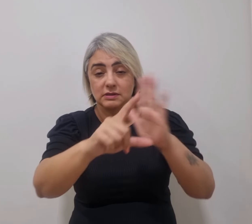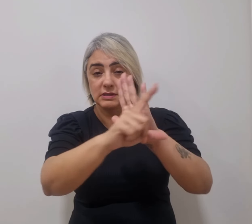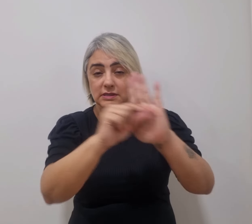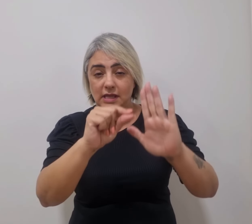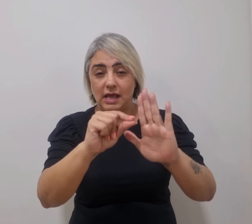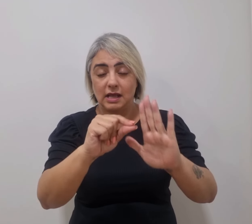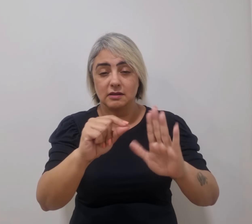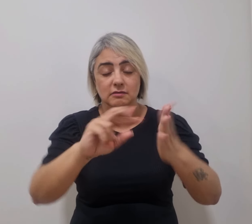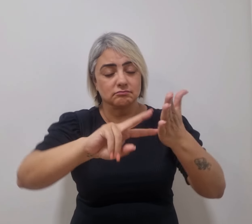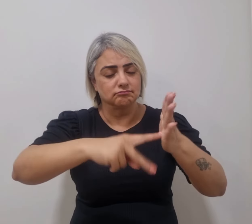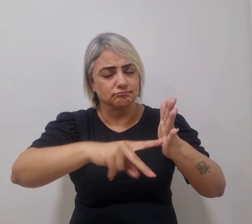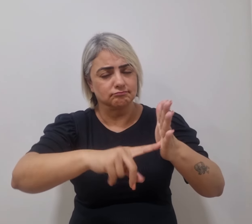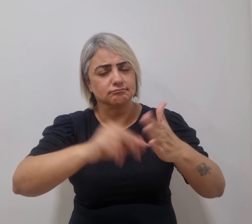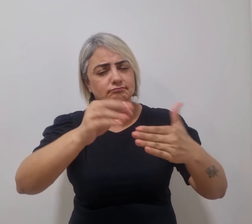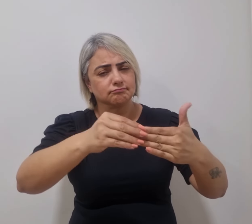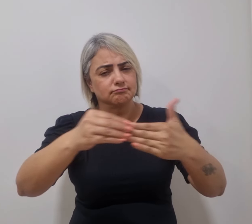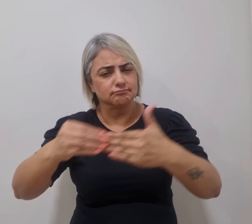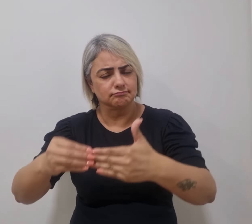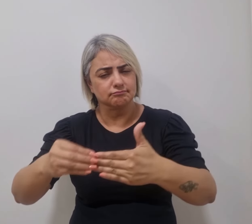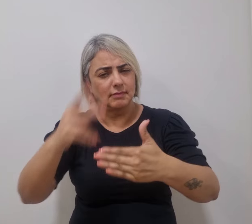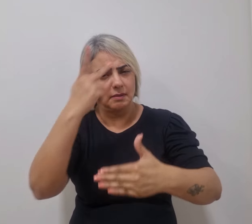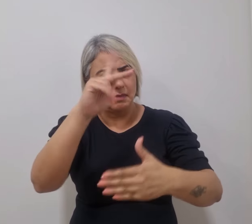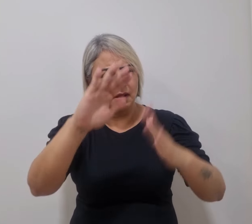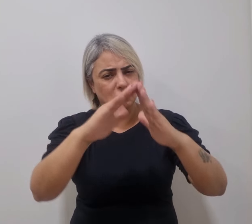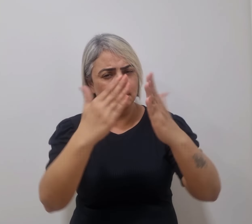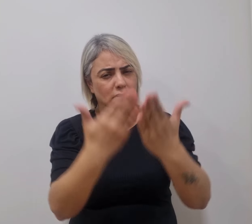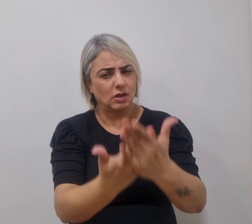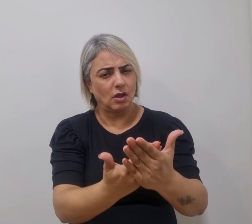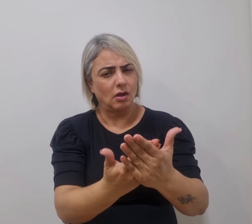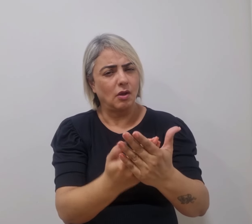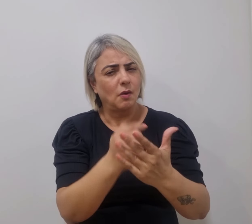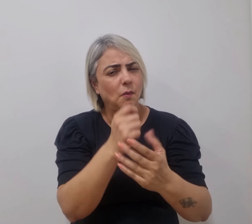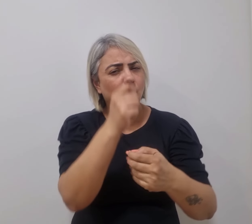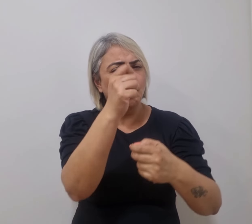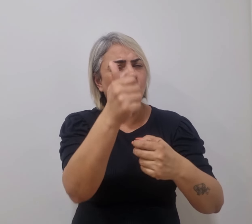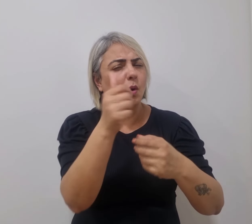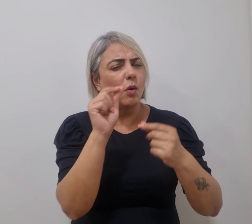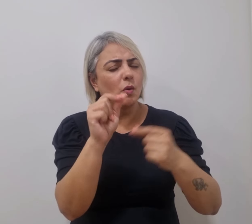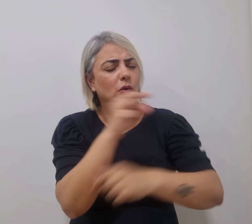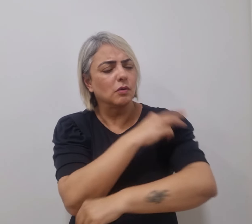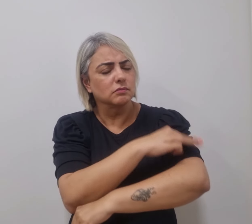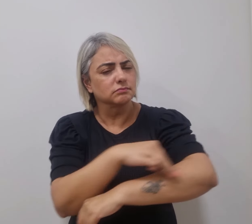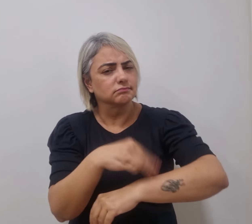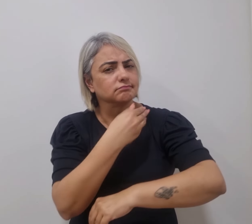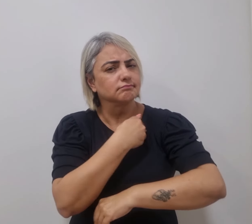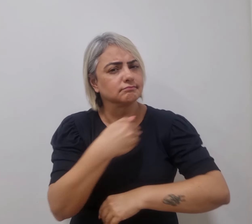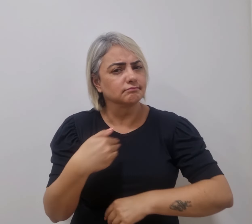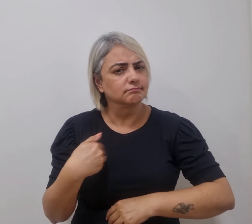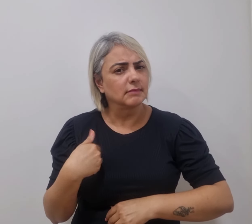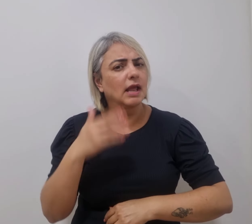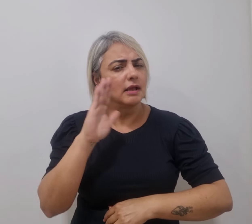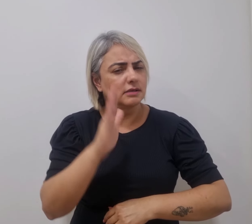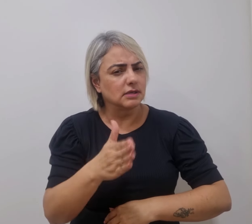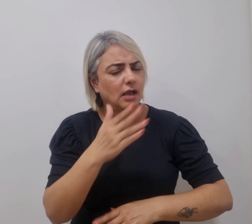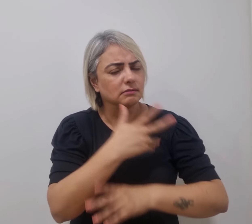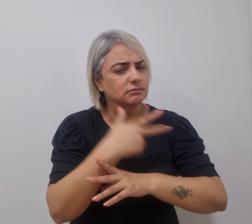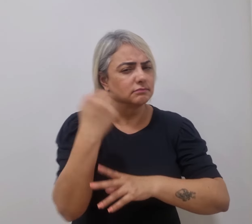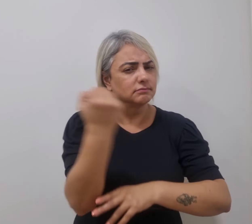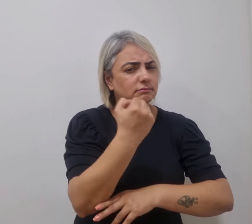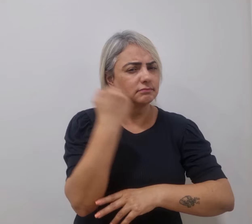sindicato tem levado às escolas um pouco do que o magistério público já conquistou ao longo de